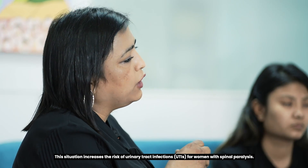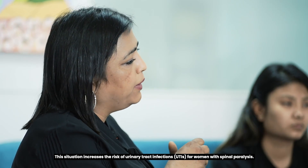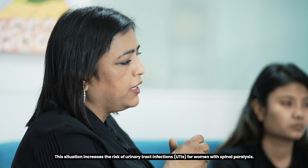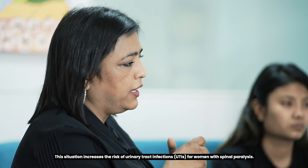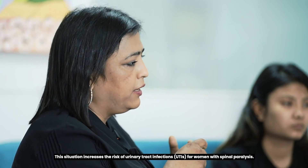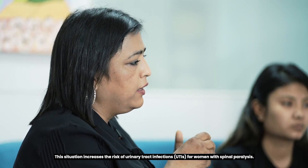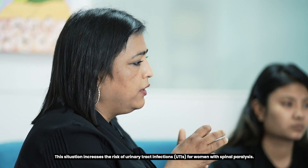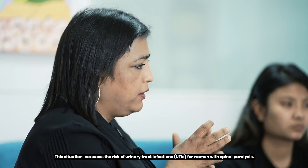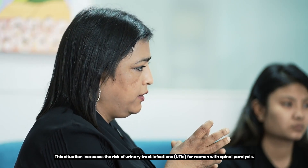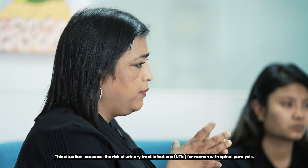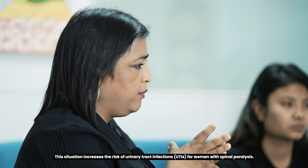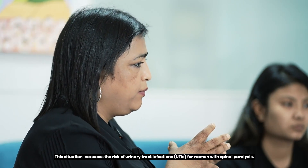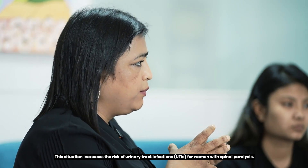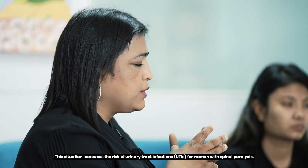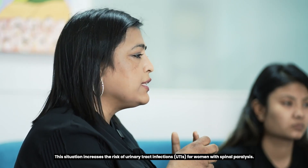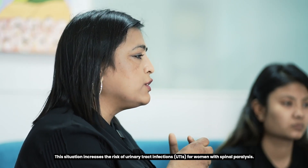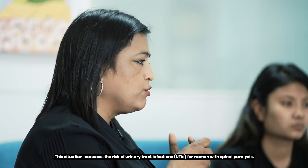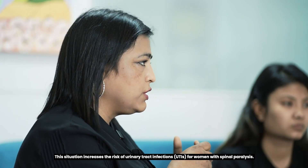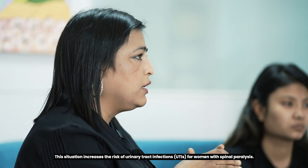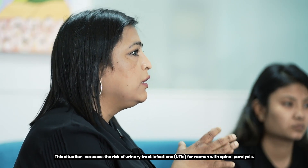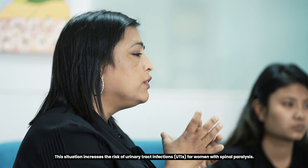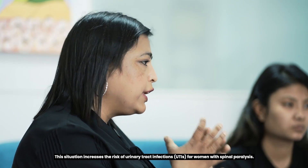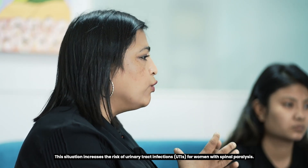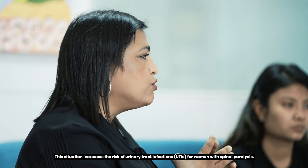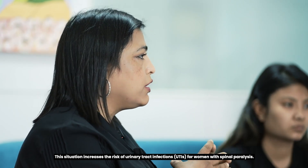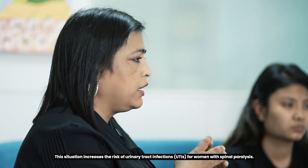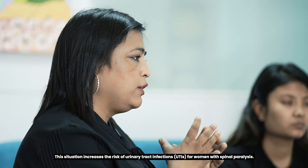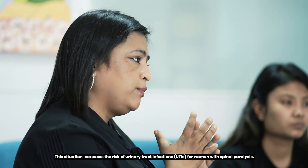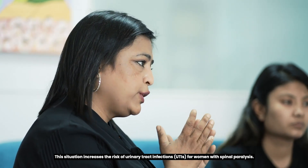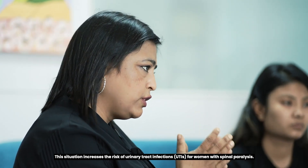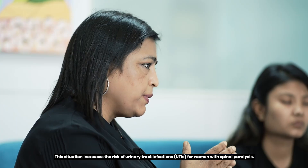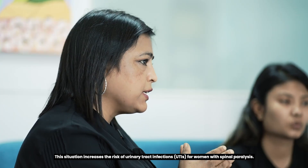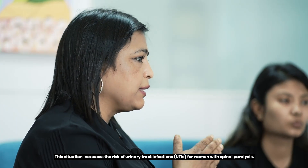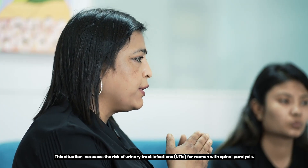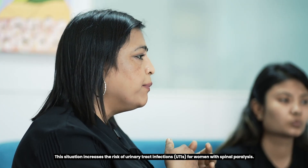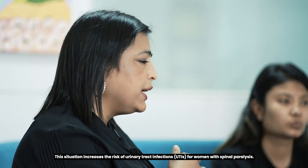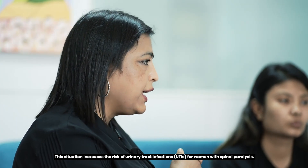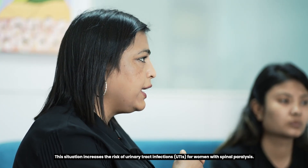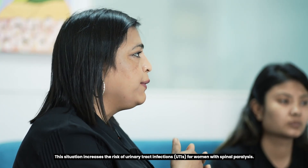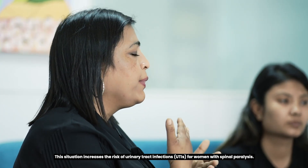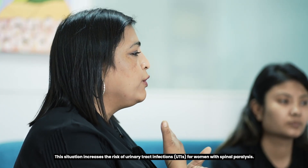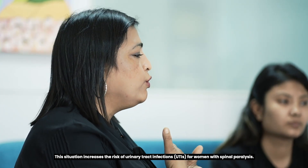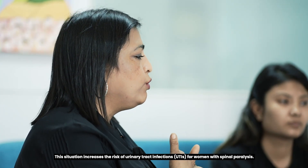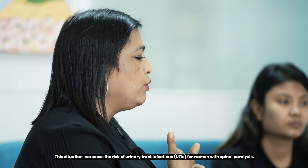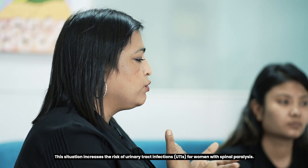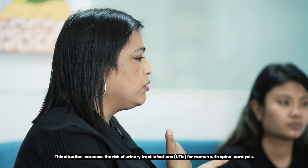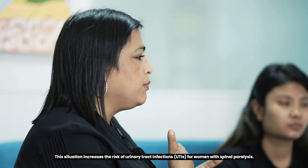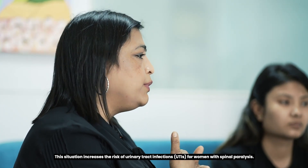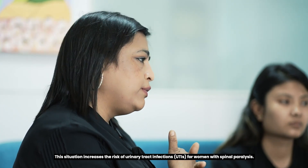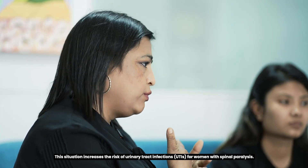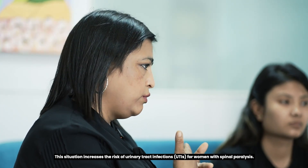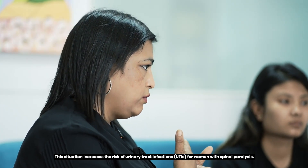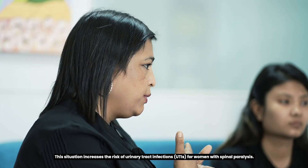हुने एकदमै धेरै चान्सेस हुन्छ, धेरै हुन्छ नै मेरुदण्ड पक्षघात भएका महिलाहरूलाई यो